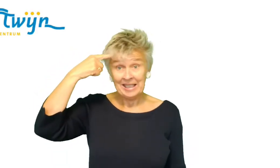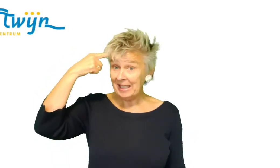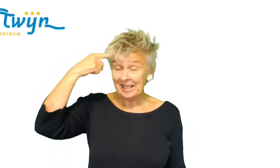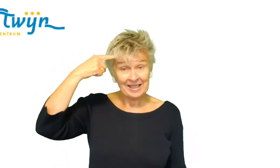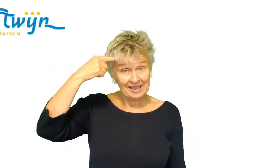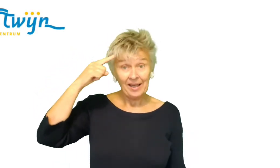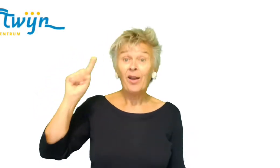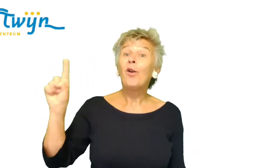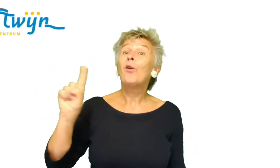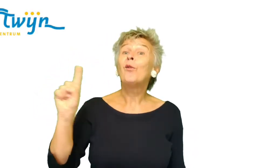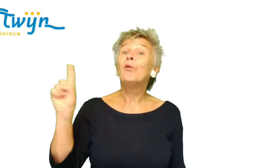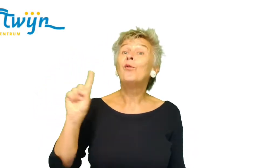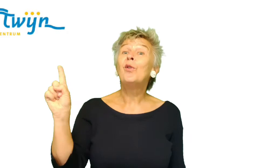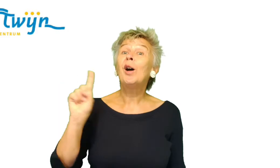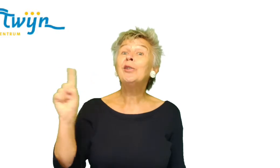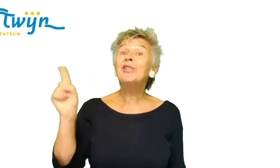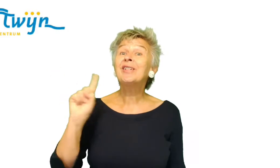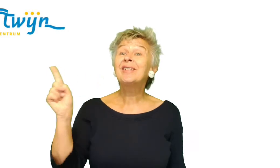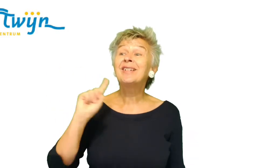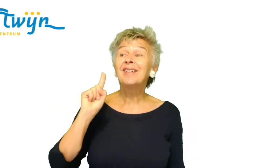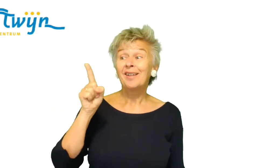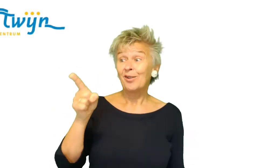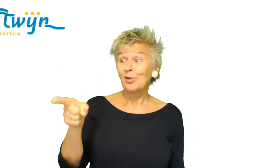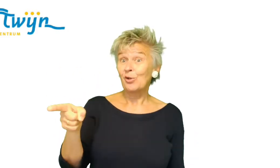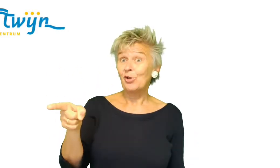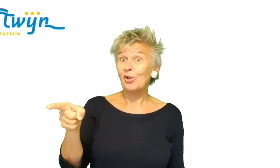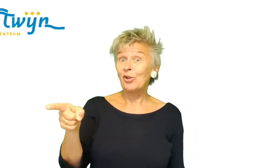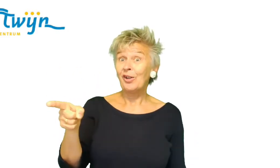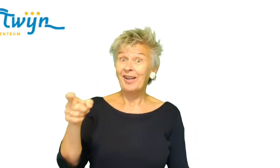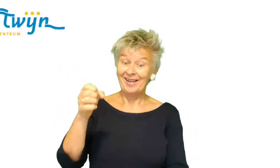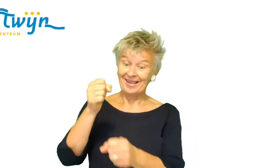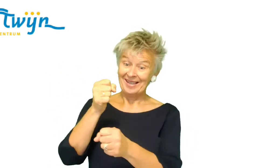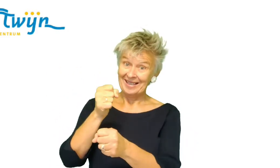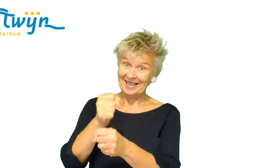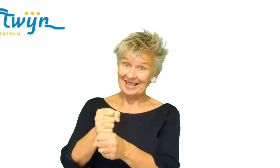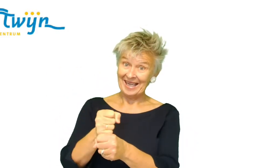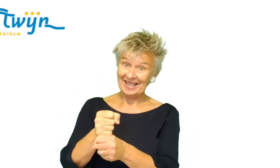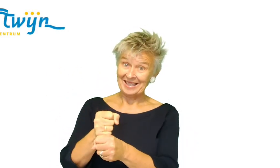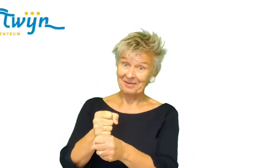niet wat ze deed.